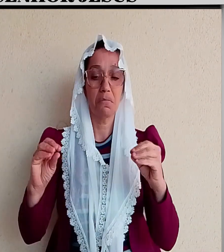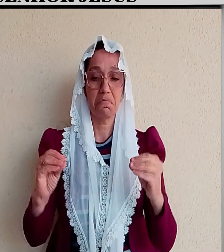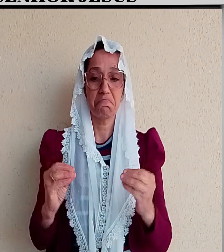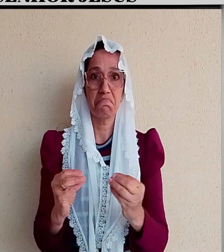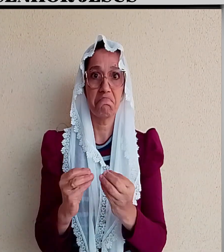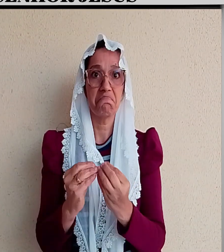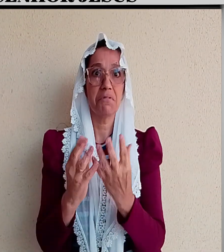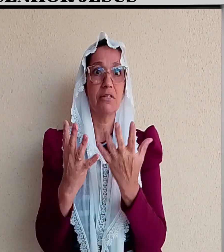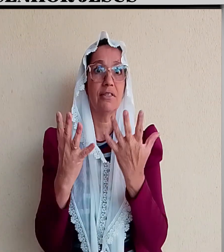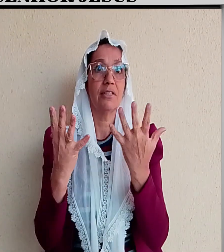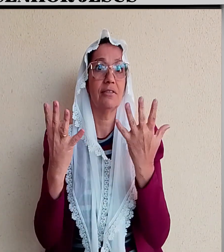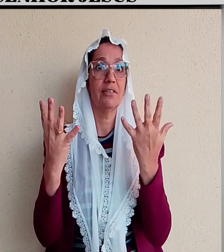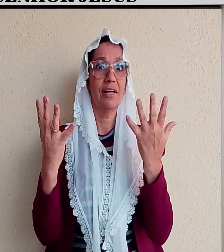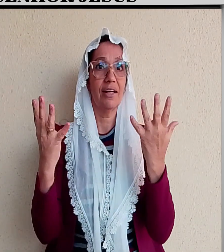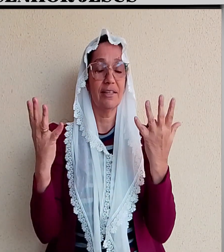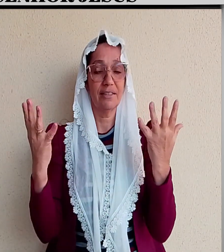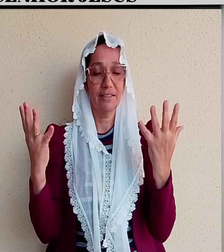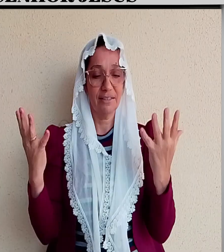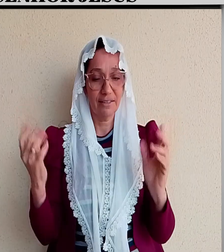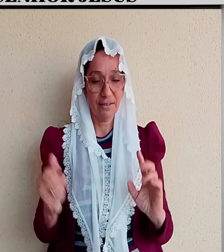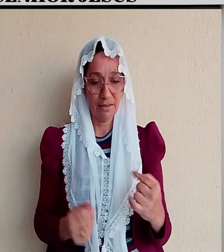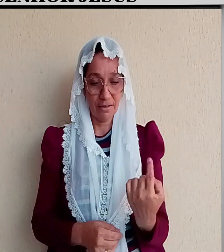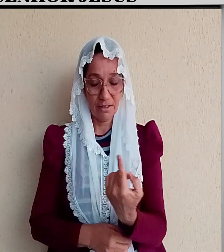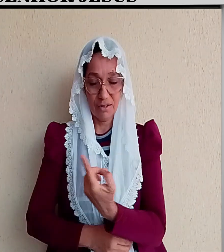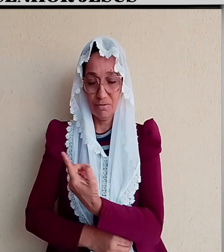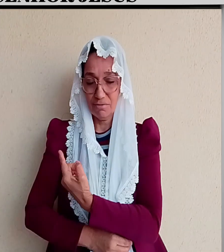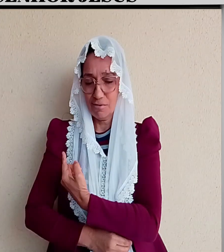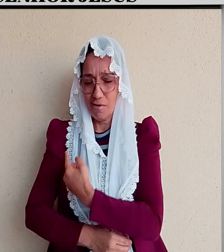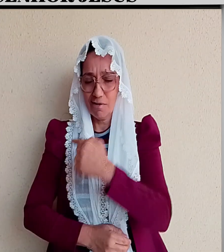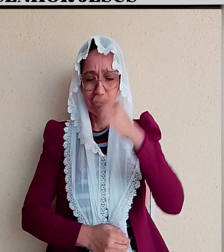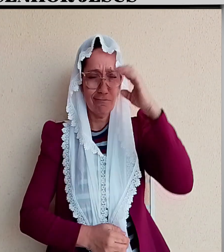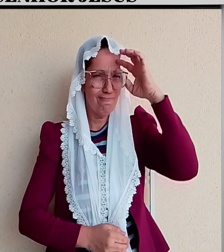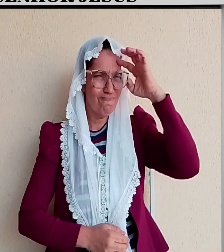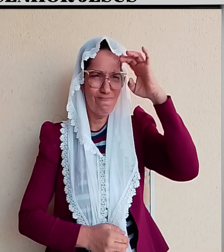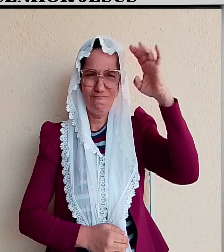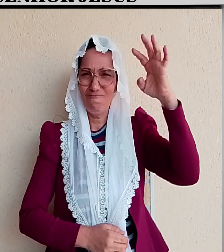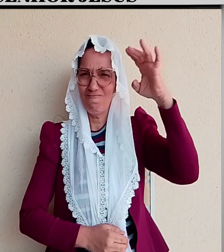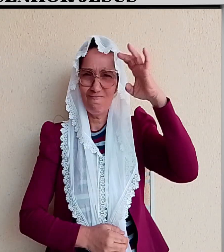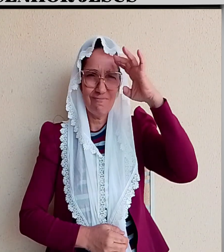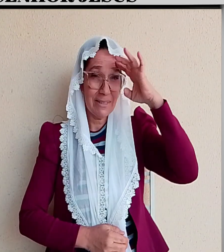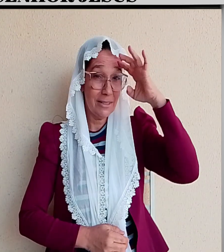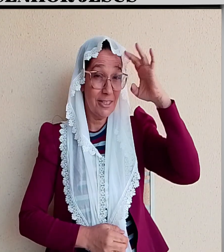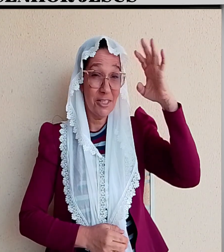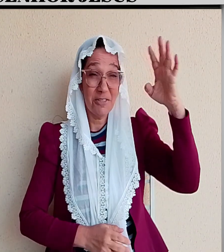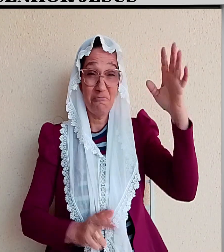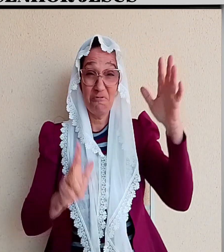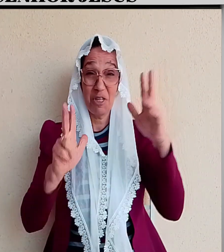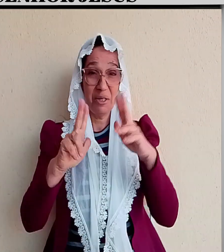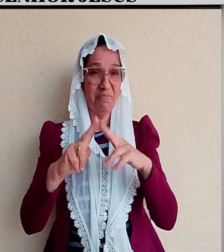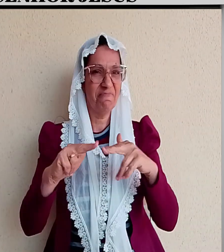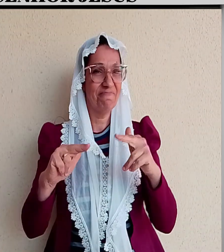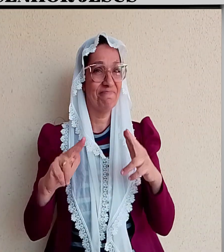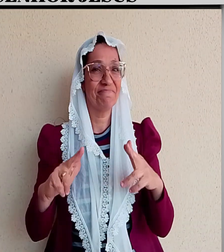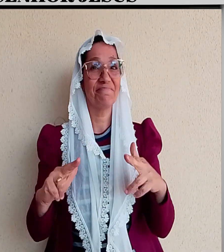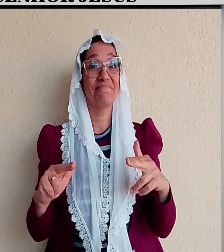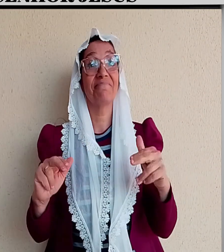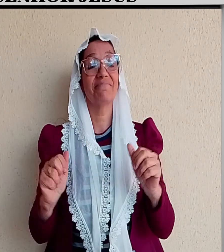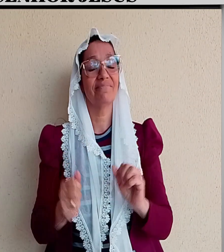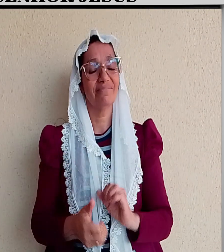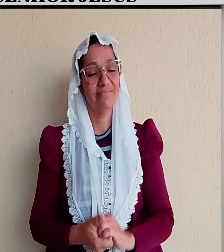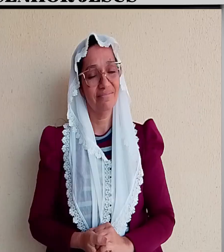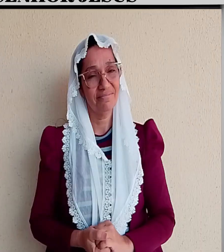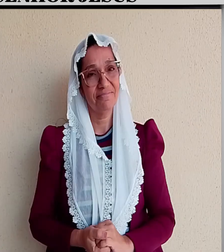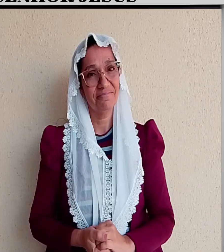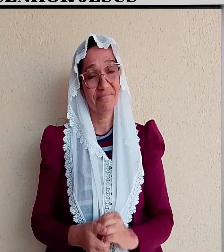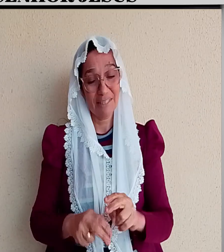aonde você não semear. Glória a Jesus. Você vai colher aonde você nunca plantou. Aleluia, porque a fé que está em ti está